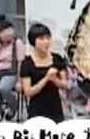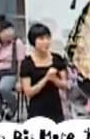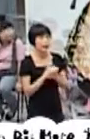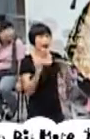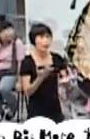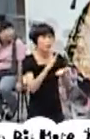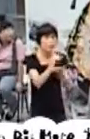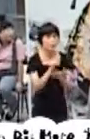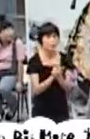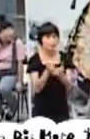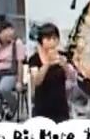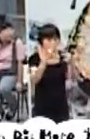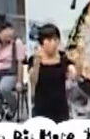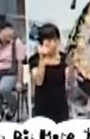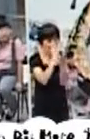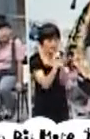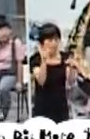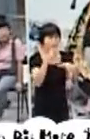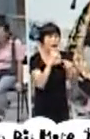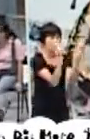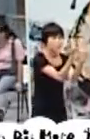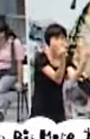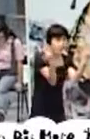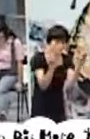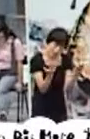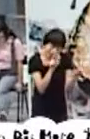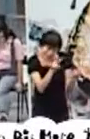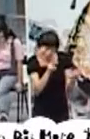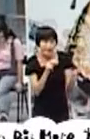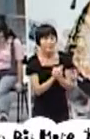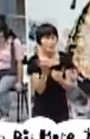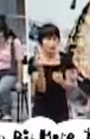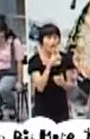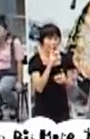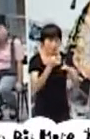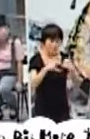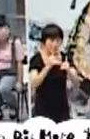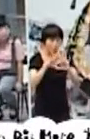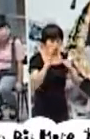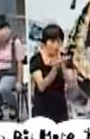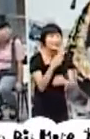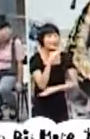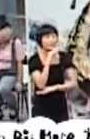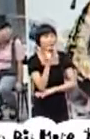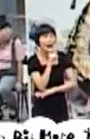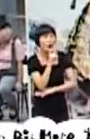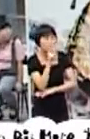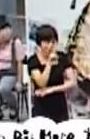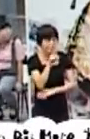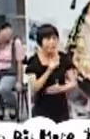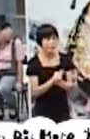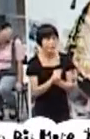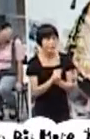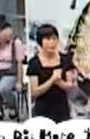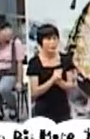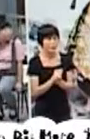咁今年多一點嘅藝術節咧，我哋有展覽，咁大家可以去睇欣賞啦。另外演出嘅部分咧，一陣間就會進行啦。我哋咧